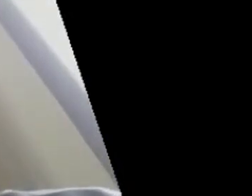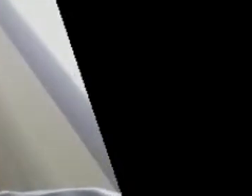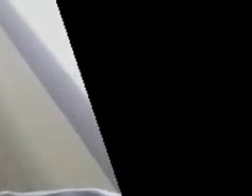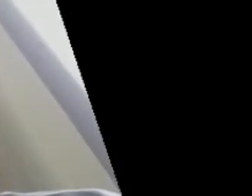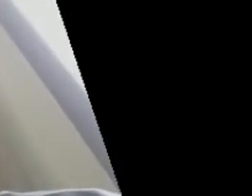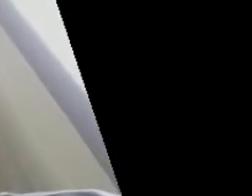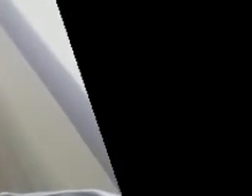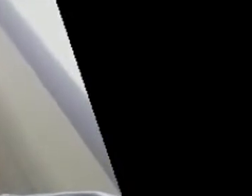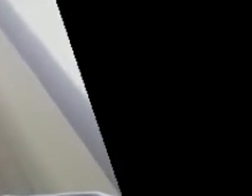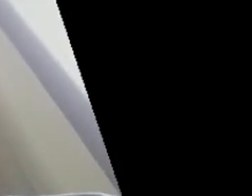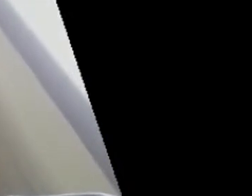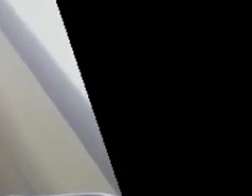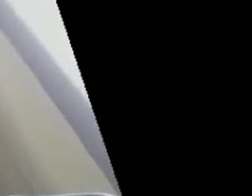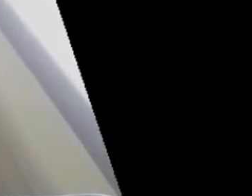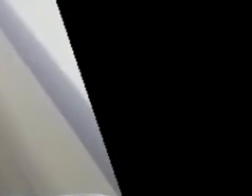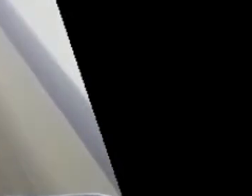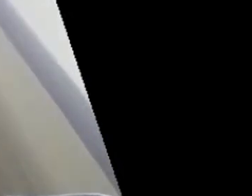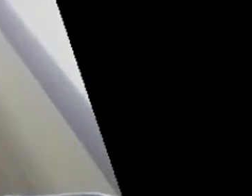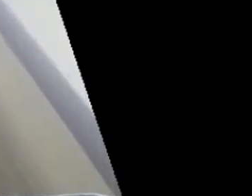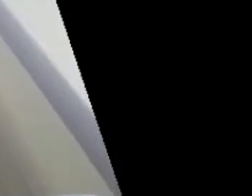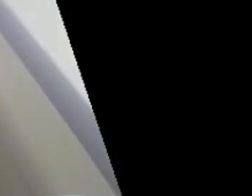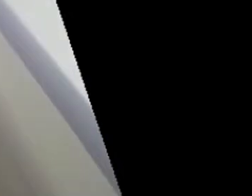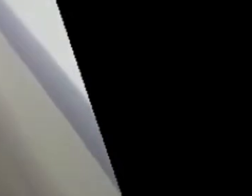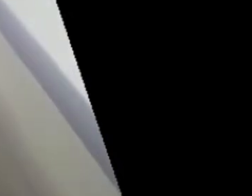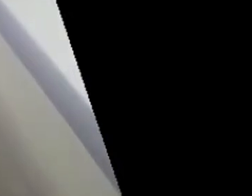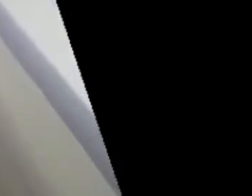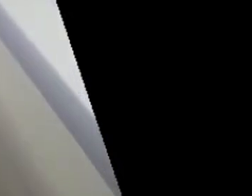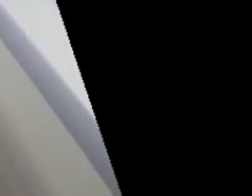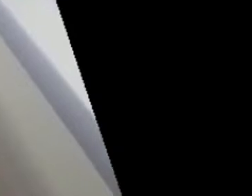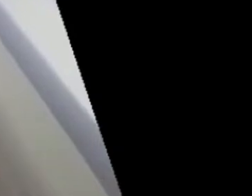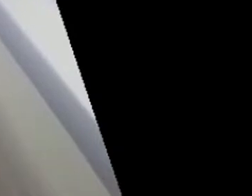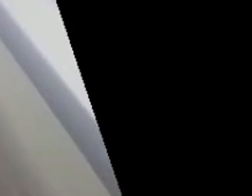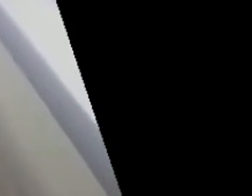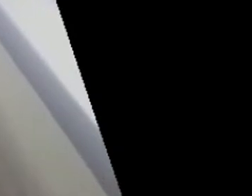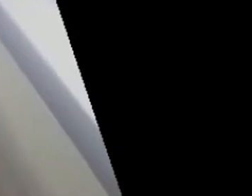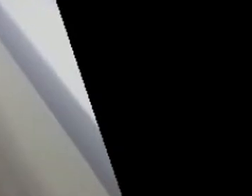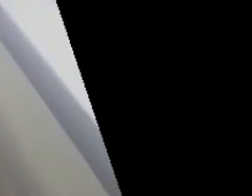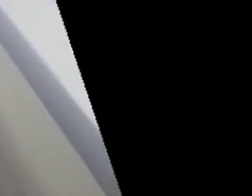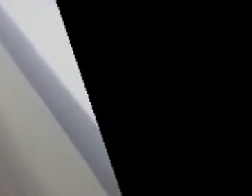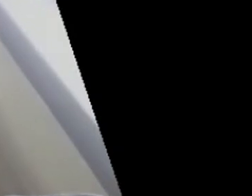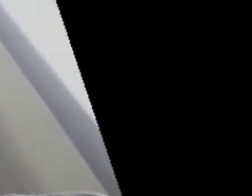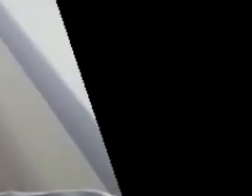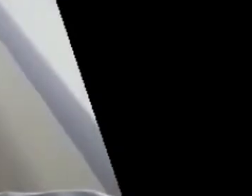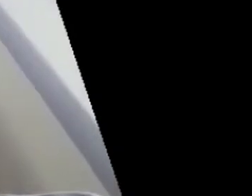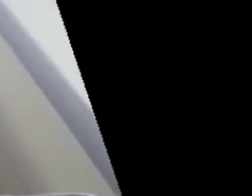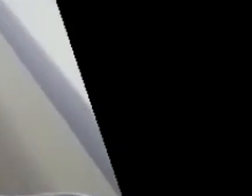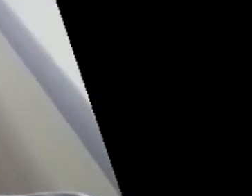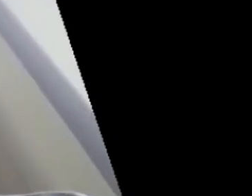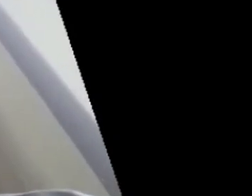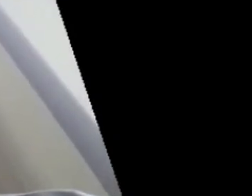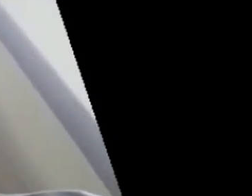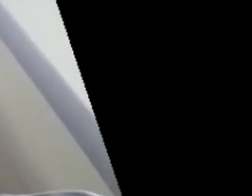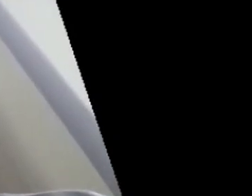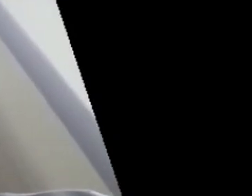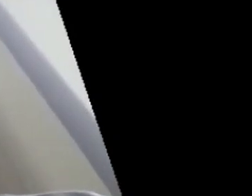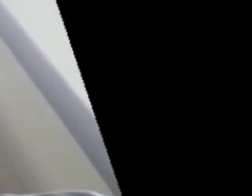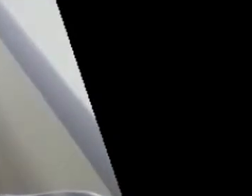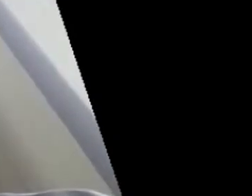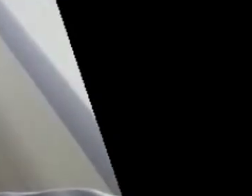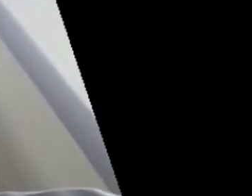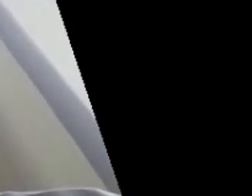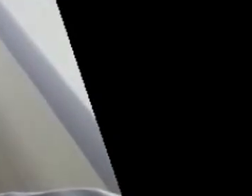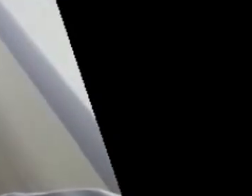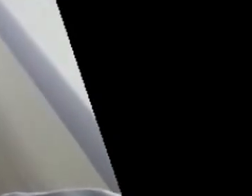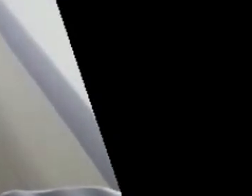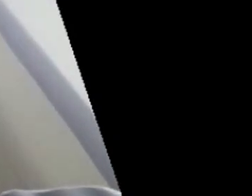especial, você pode entregar o currículo, né, com seus documentos, carteira de trabalho,